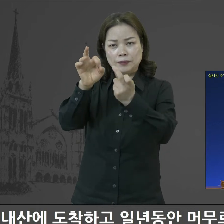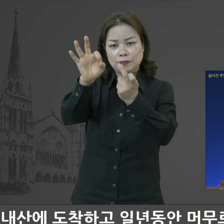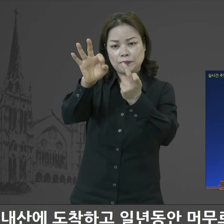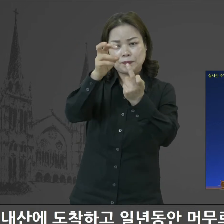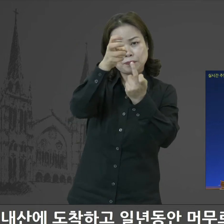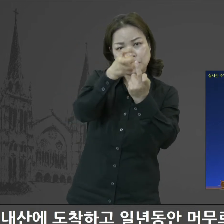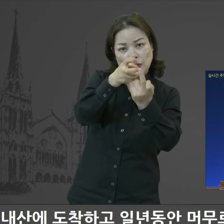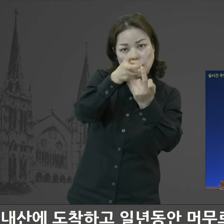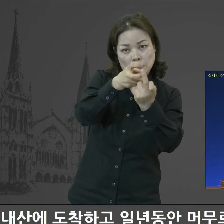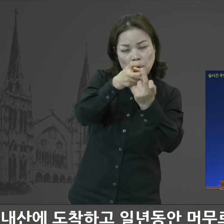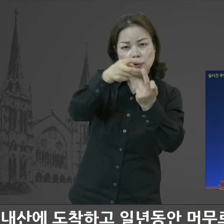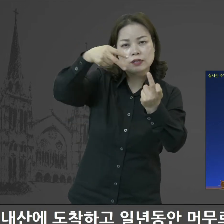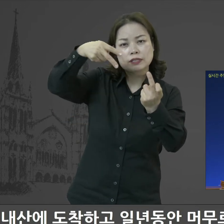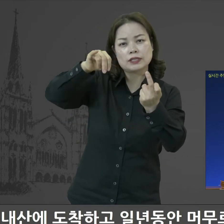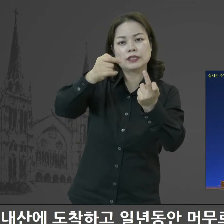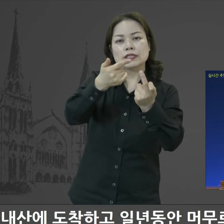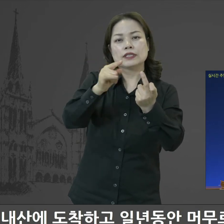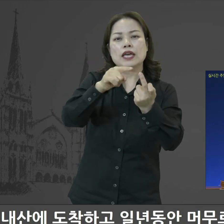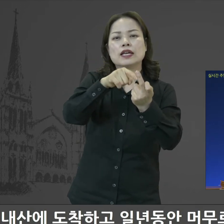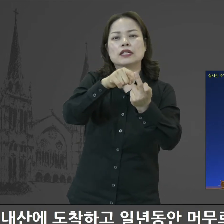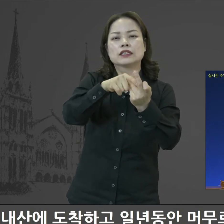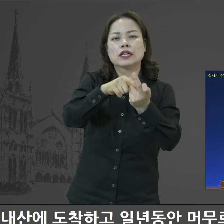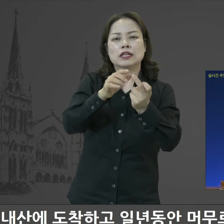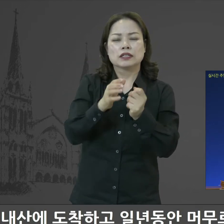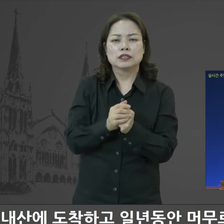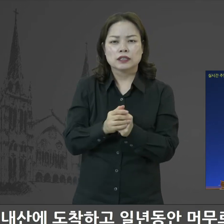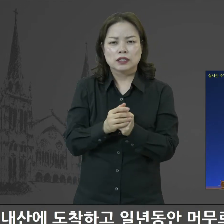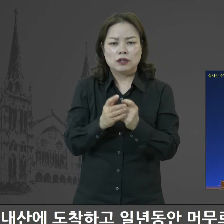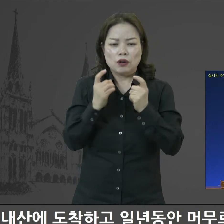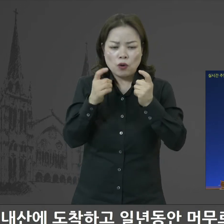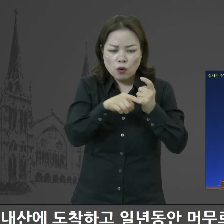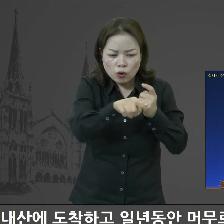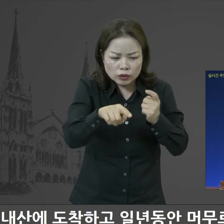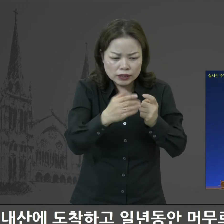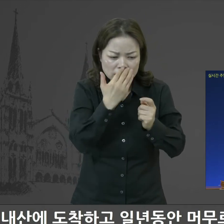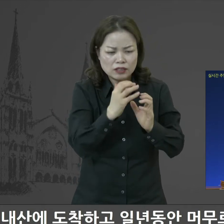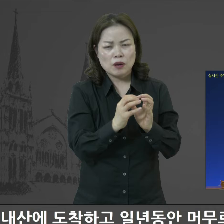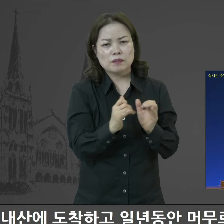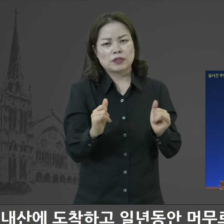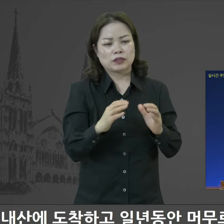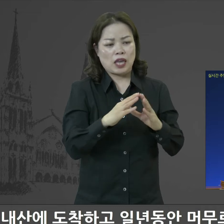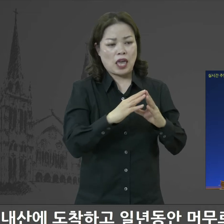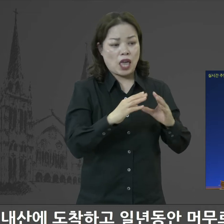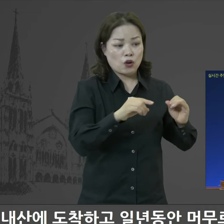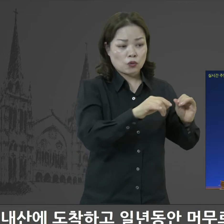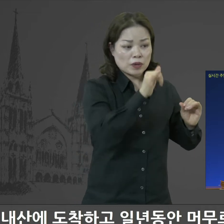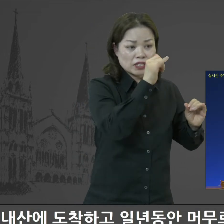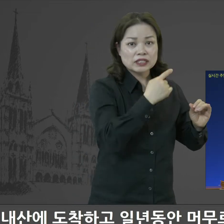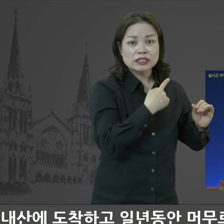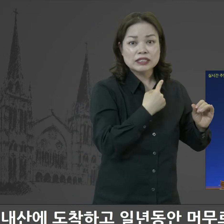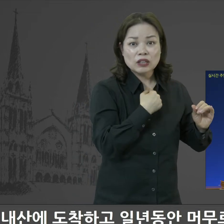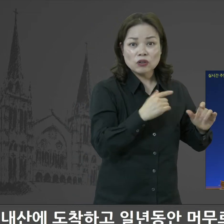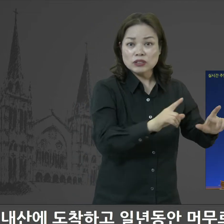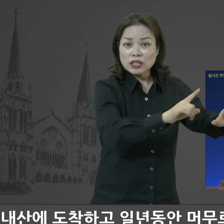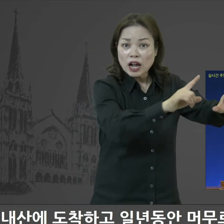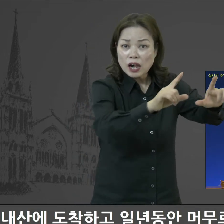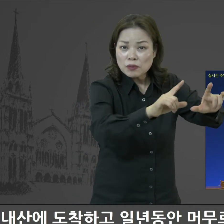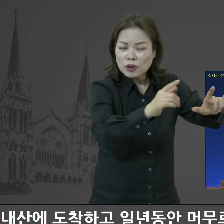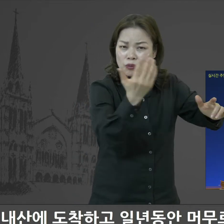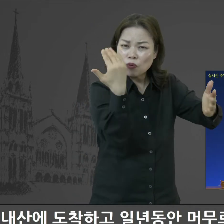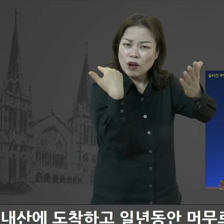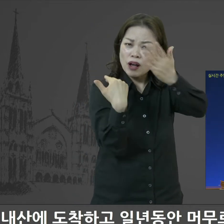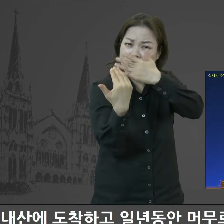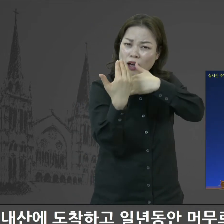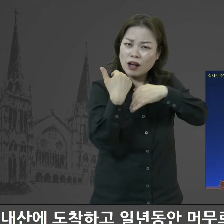약 한 60여일, 2달인데 그 길은 이스라엘 백성들이 애굽에서 있었던 그 삶을,